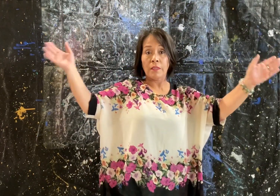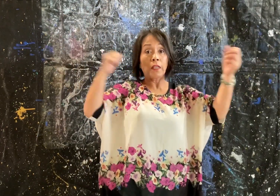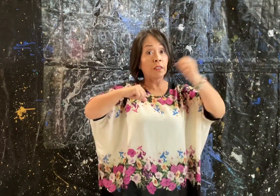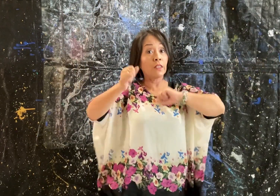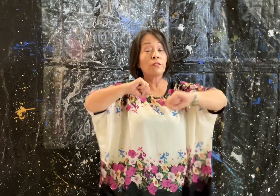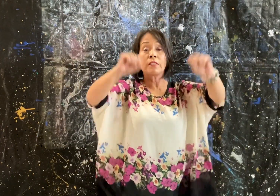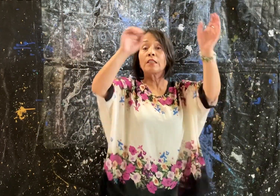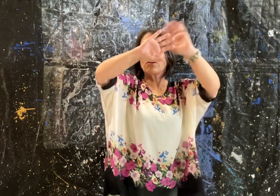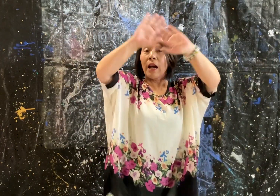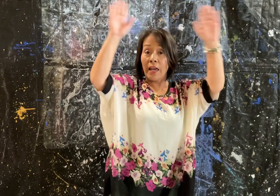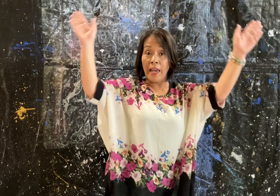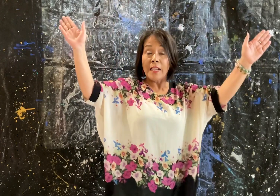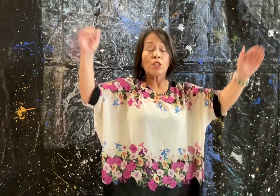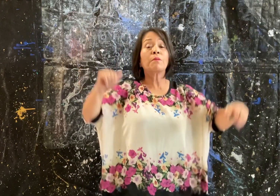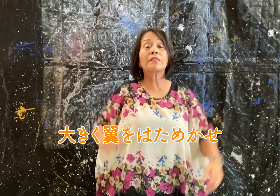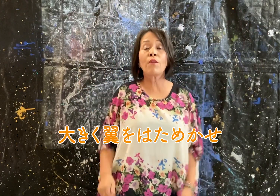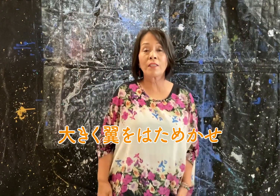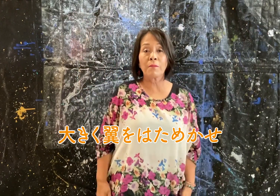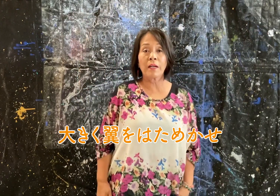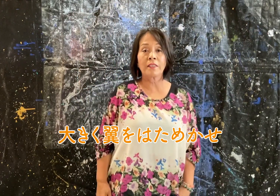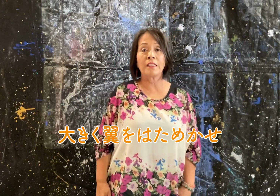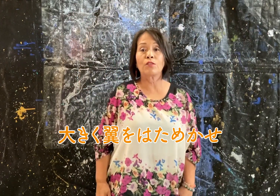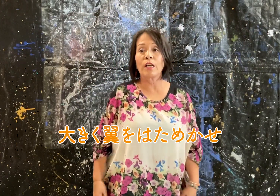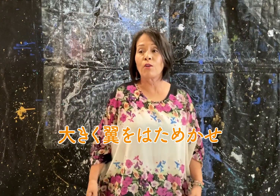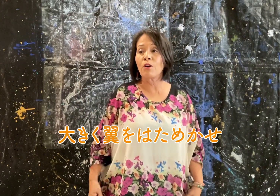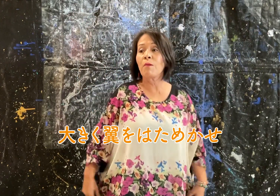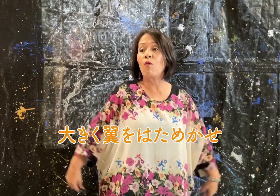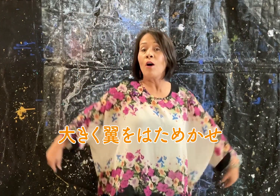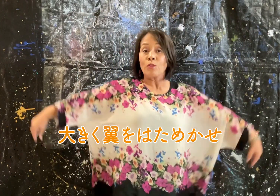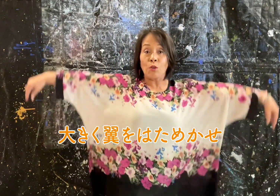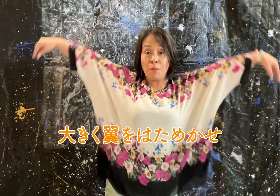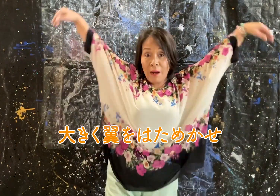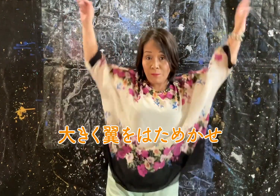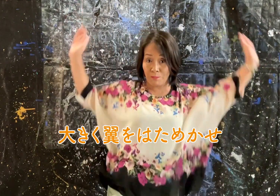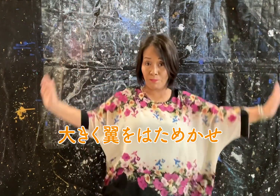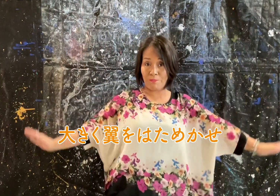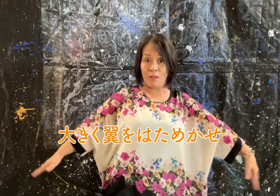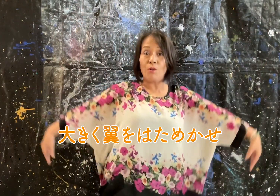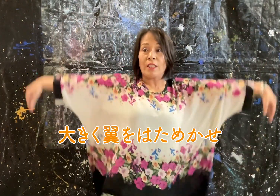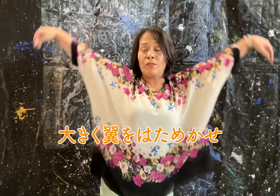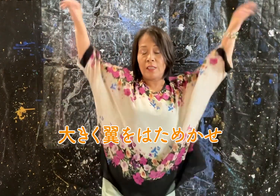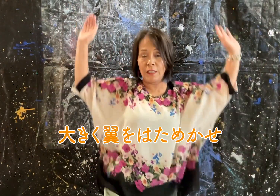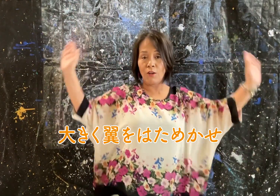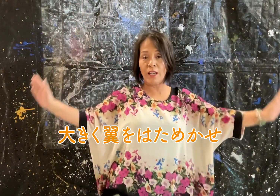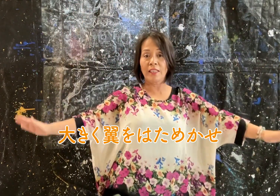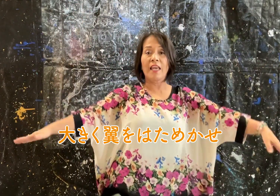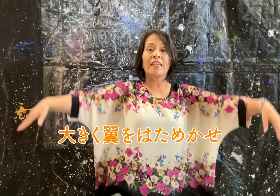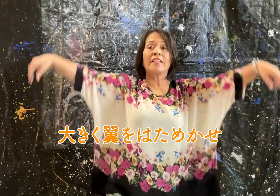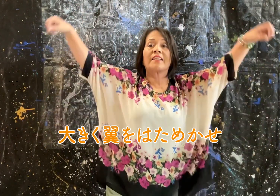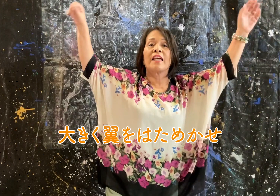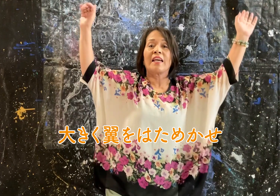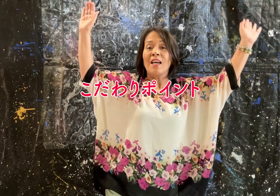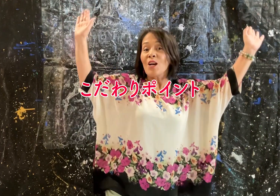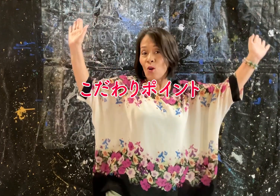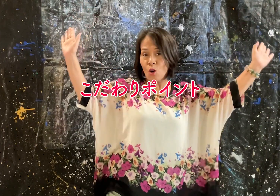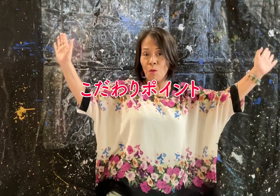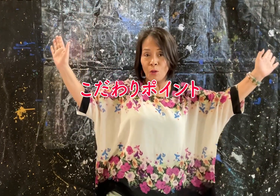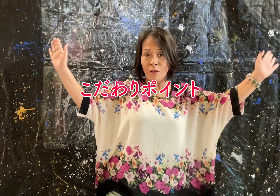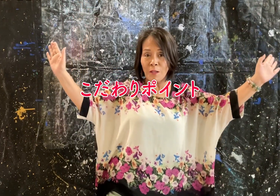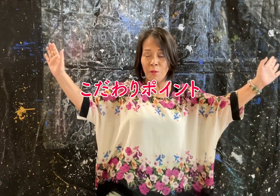自由な空へ翼をはためかせるのでこれはもうそのまま大きく広げていってここもこだわり